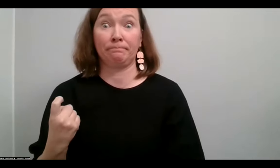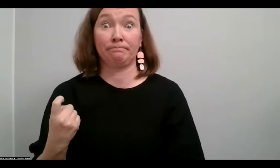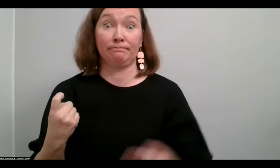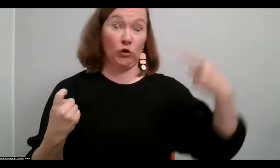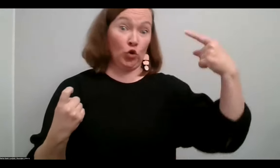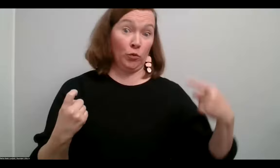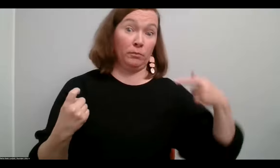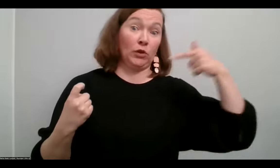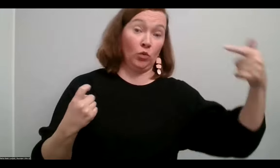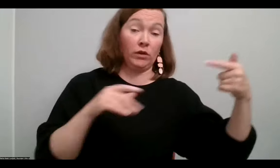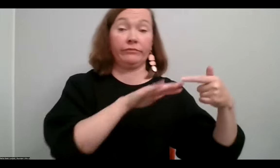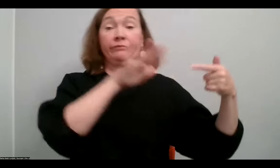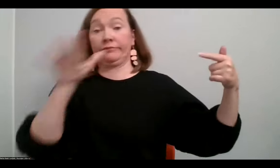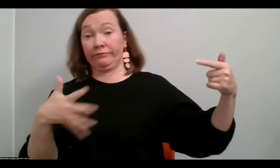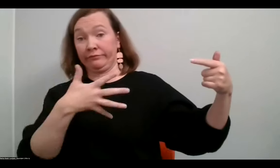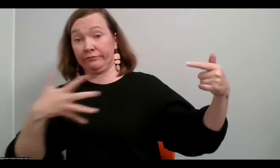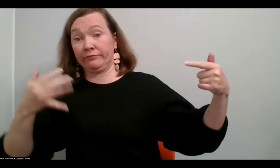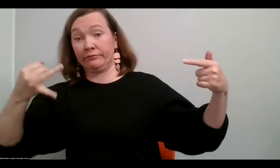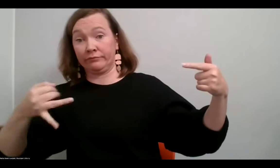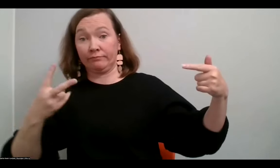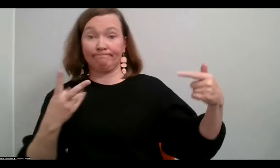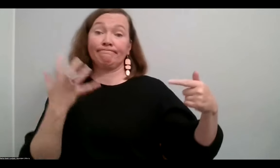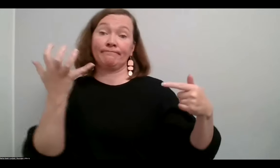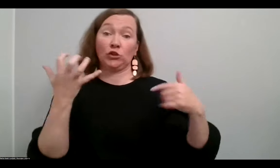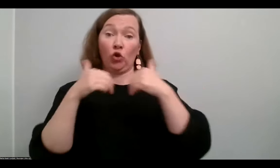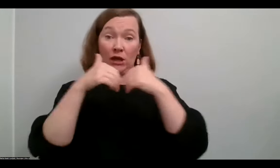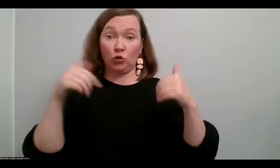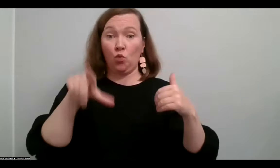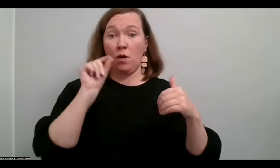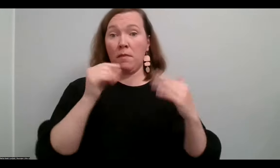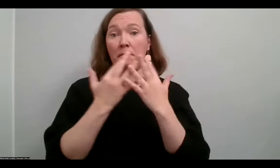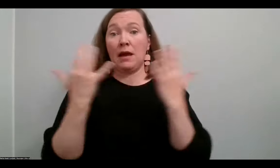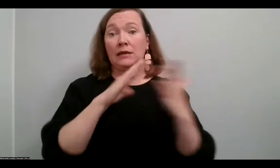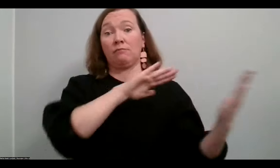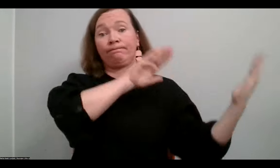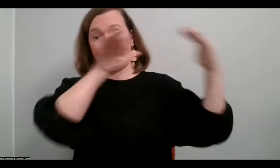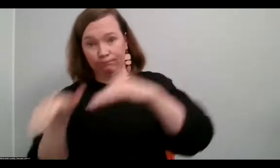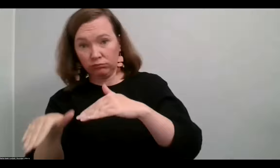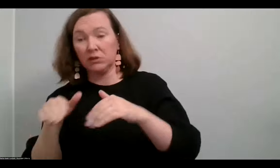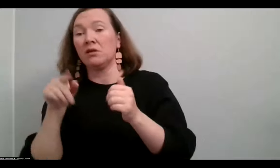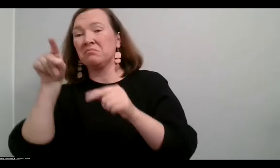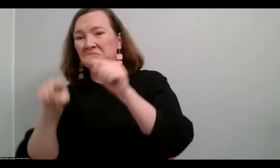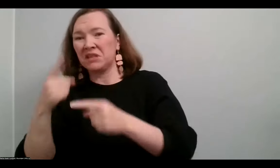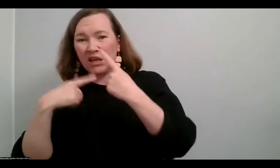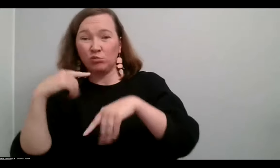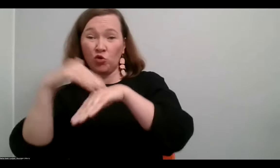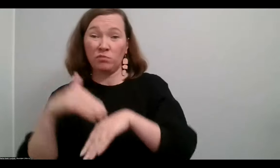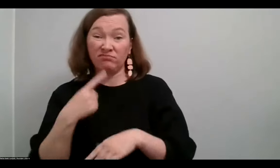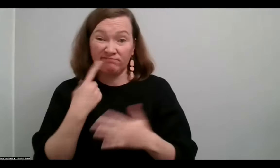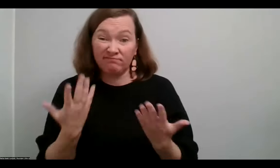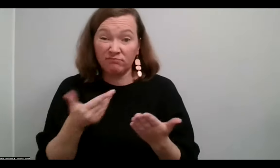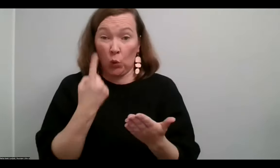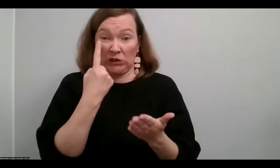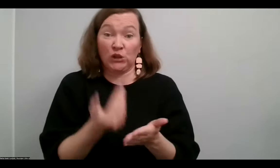vain 572, eli 10 000:sta 500, eli siinä on hyvin iso ero,